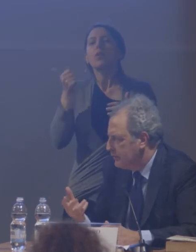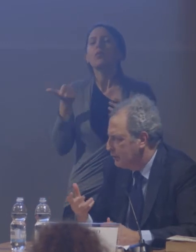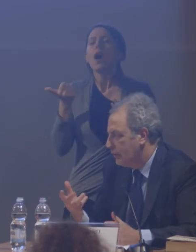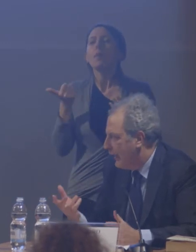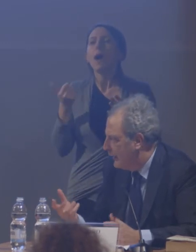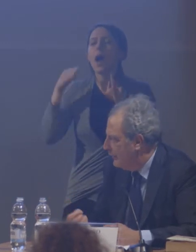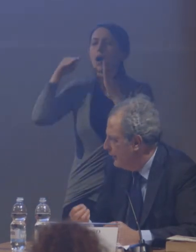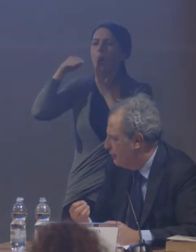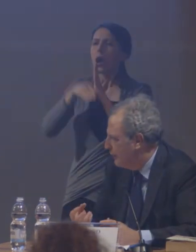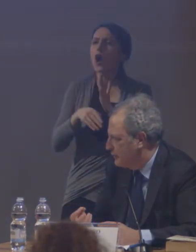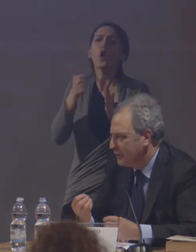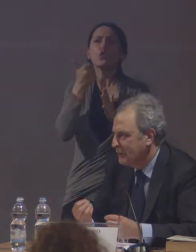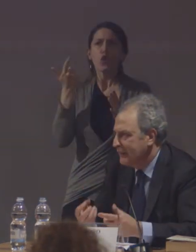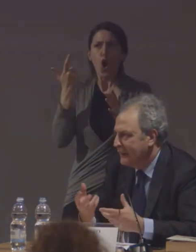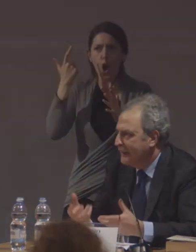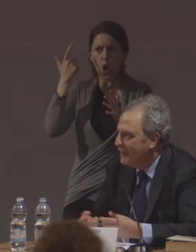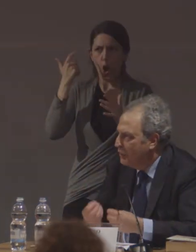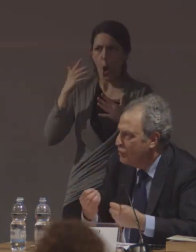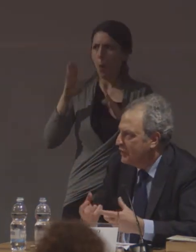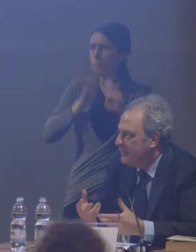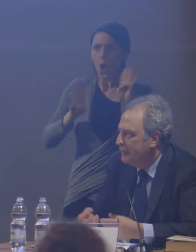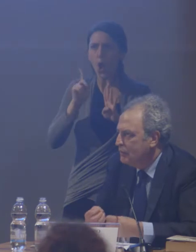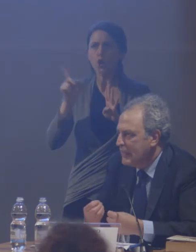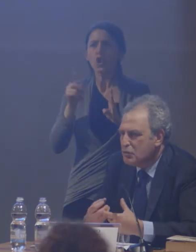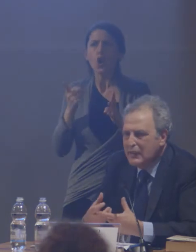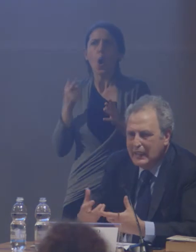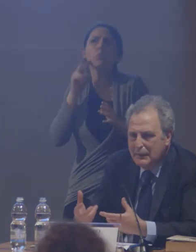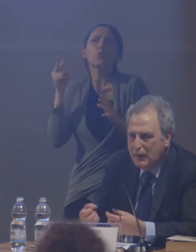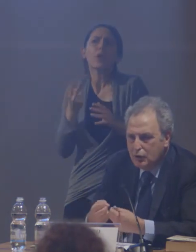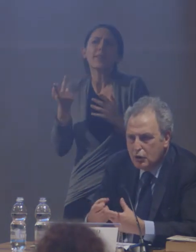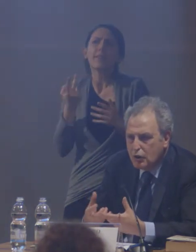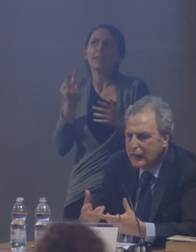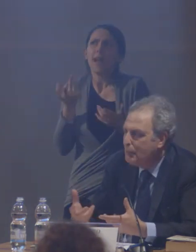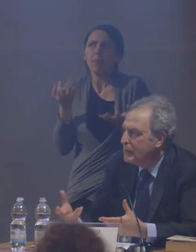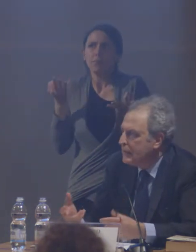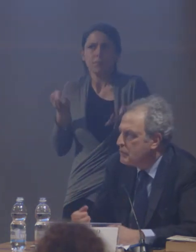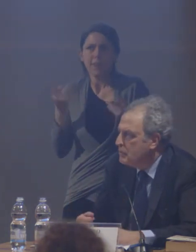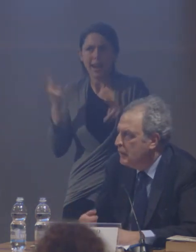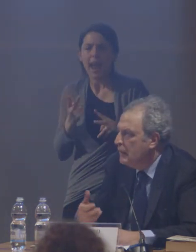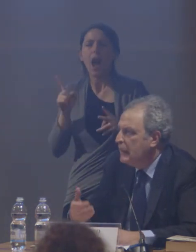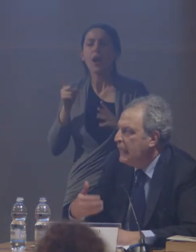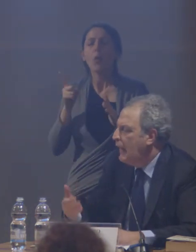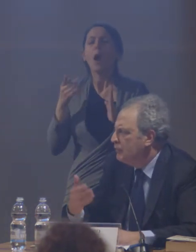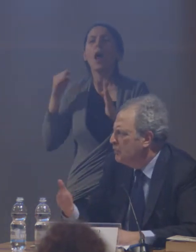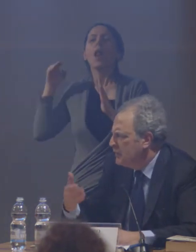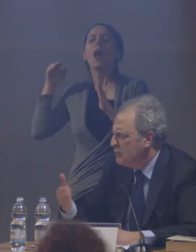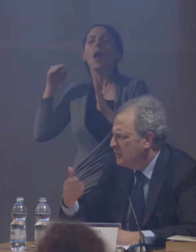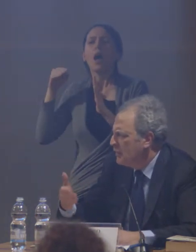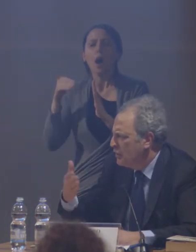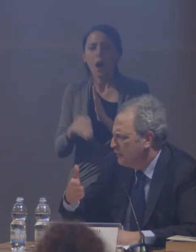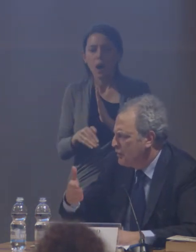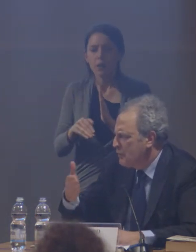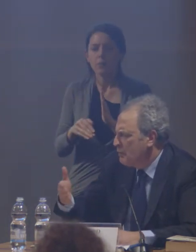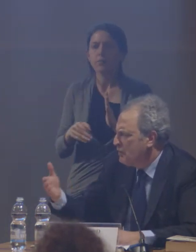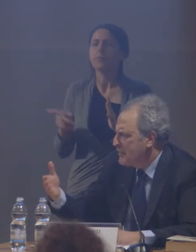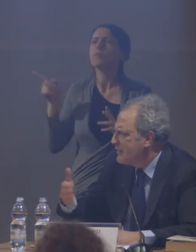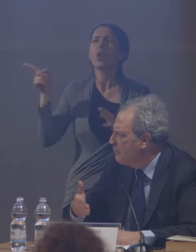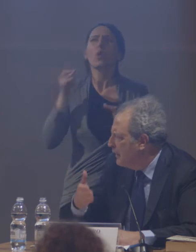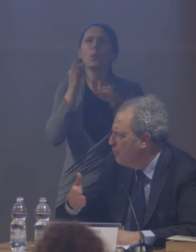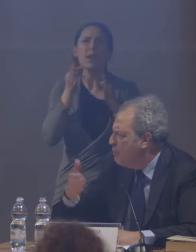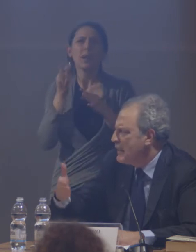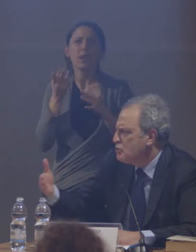fatto neuronale, è un fatto, come dire, oggettivo, un tasso di decadimento di ciò che ha appreso, che ha, lui mi ricordo che faceva proprio